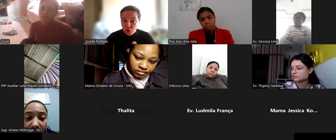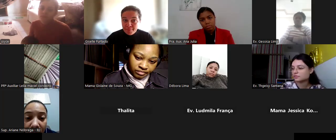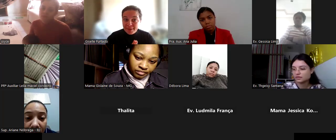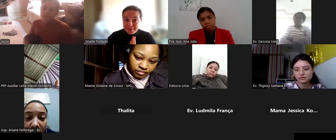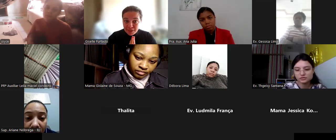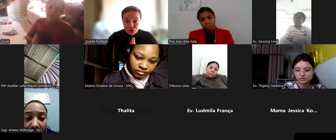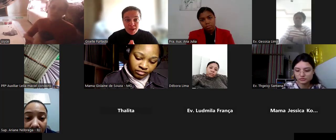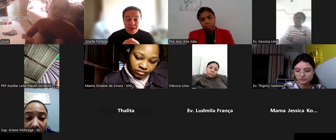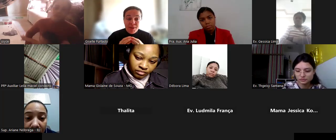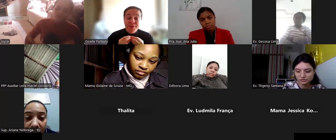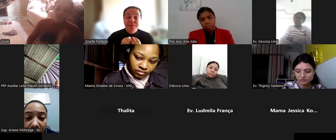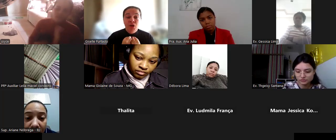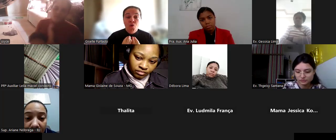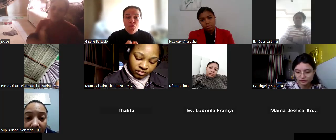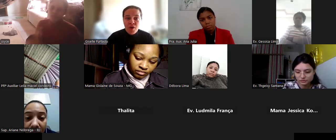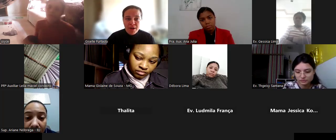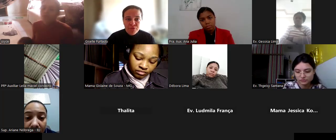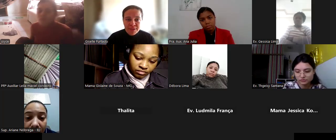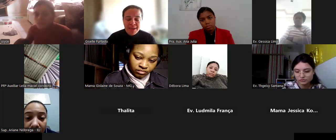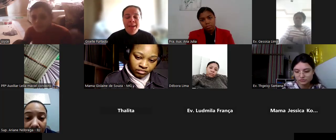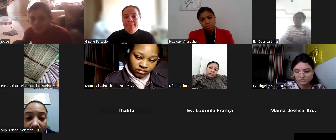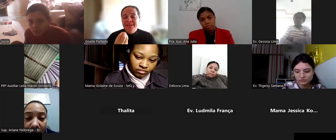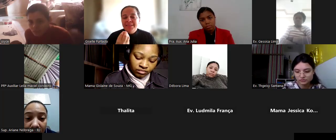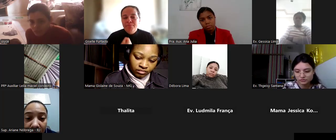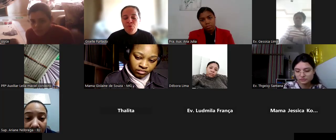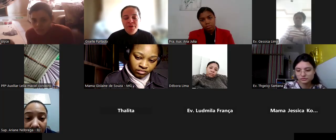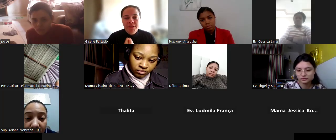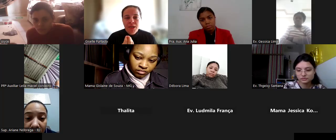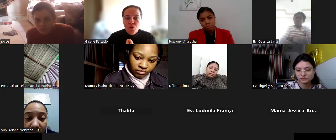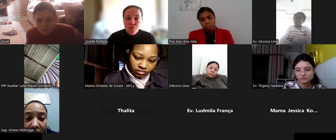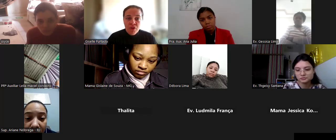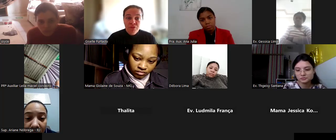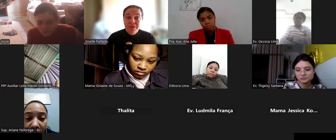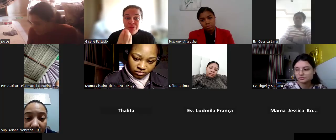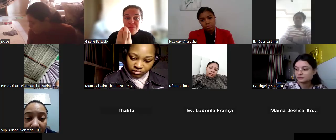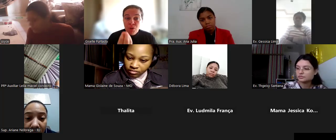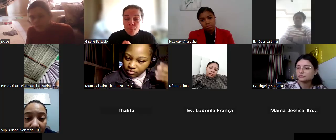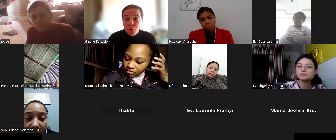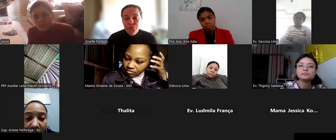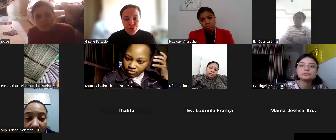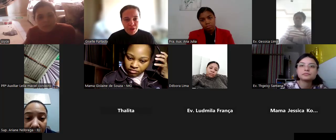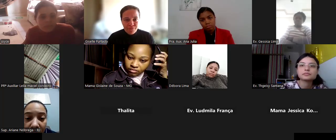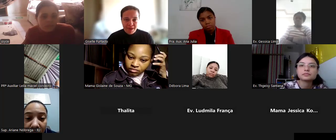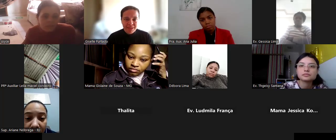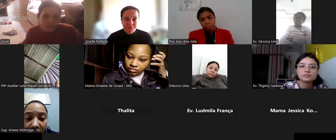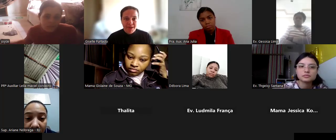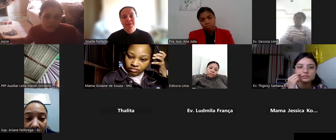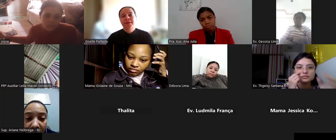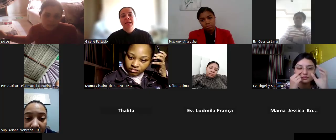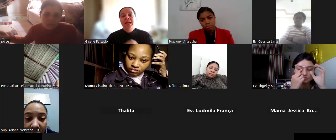Demora bastante. Ele precisa confiar em você. Mas depois que ele confia em você, você vira um ponto de referência para ele. Ele